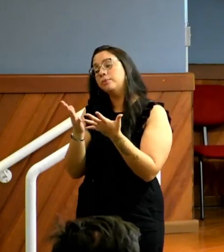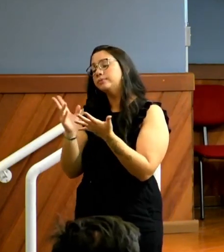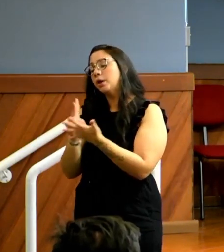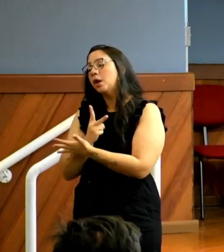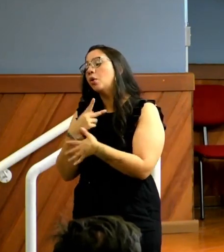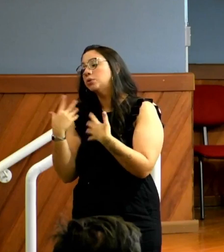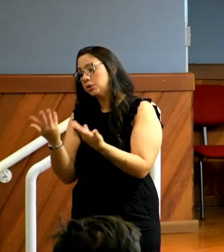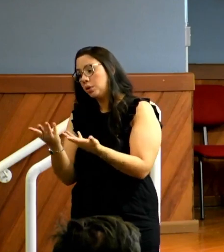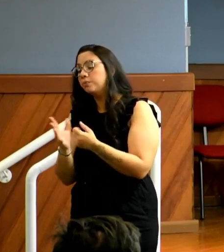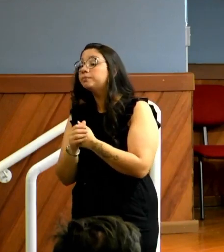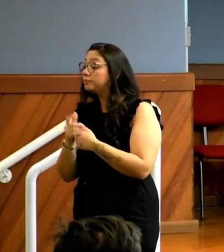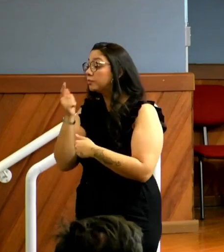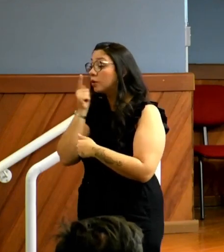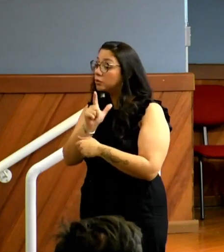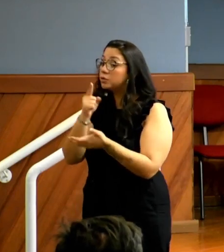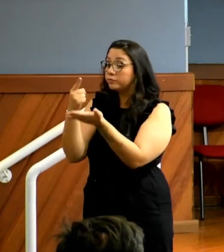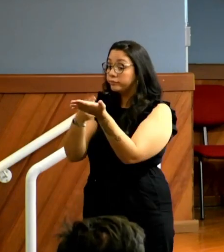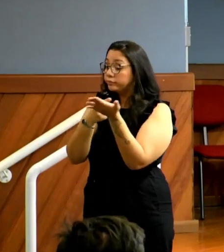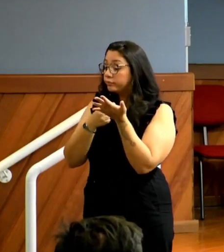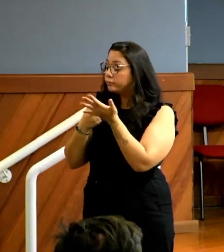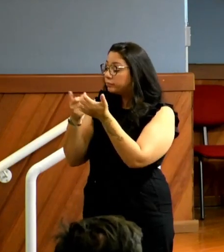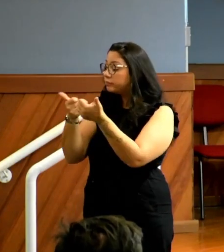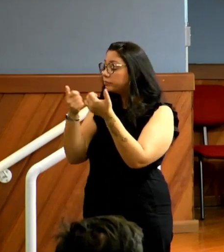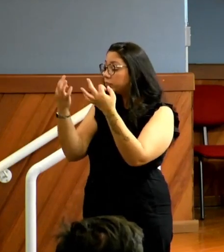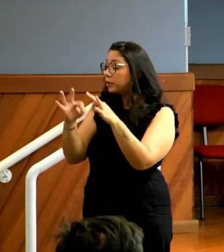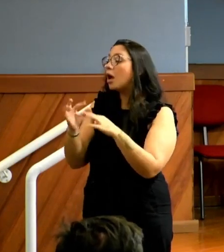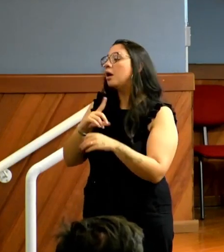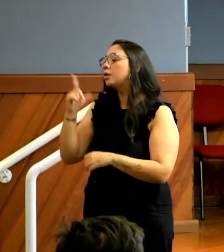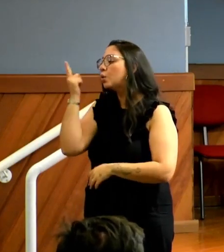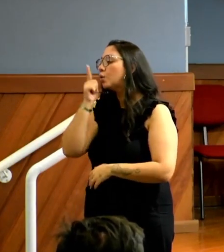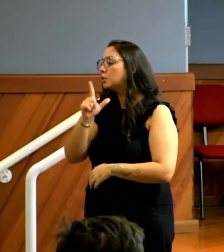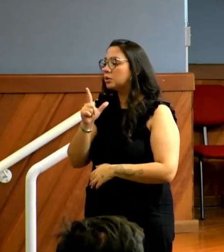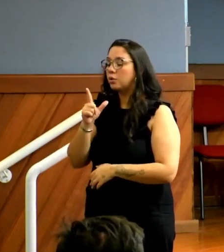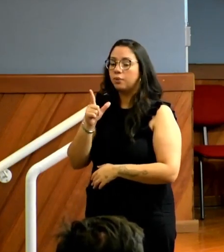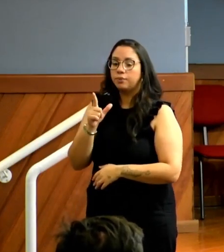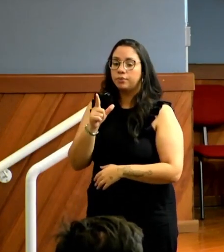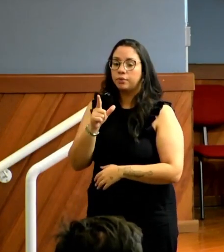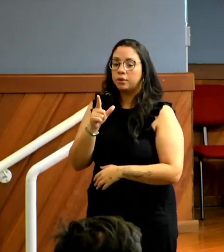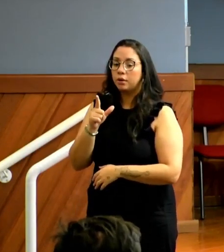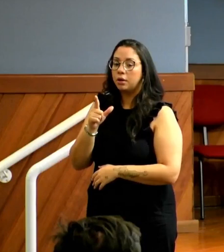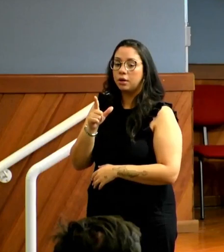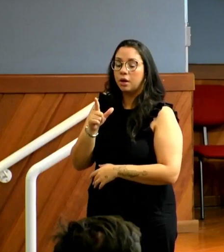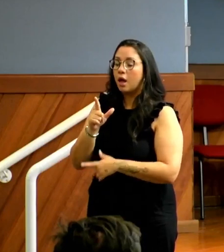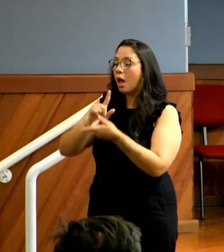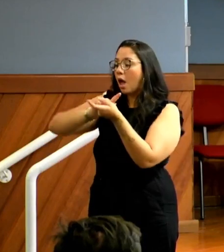gente conseguiu chegar num comum acordo onde a gente aclimatou a tela à temperatura da